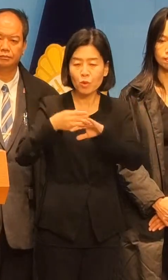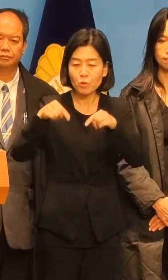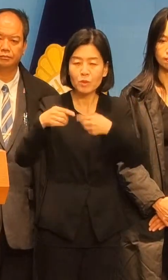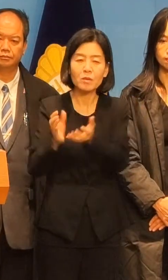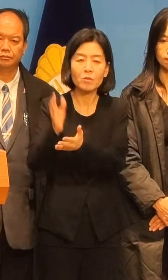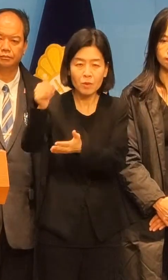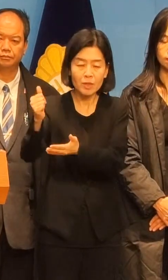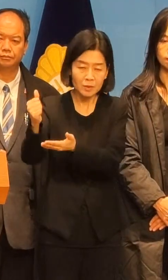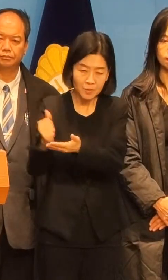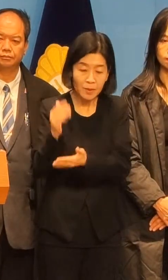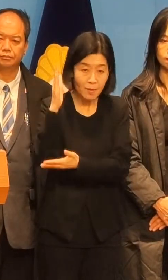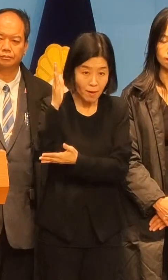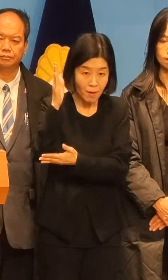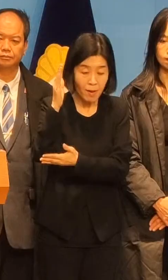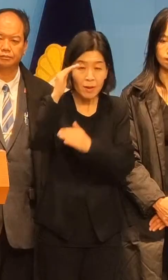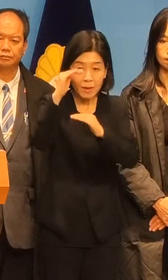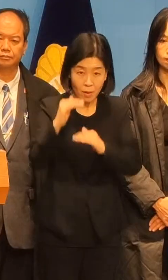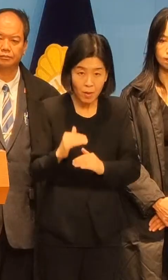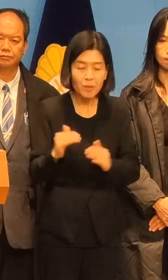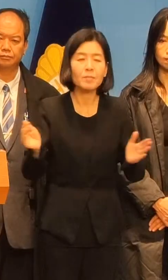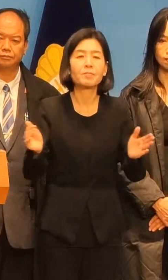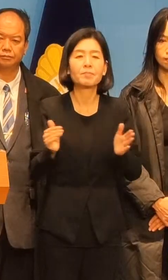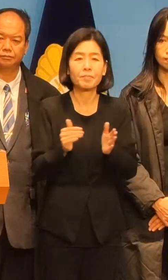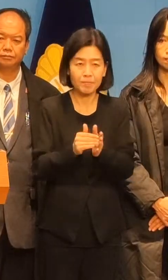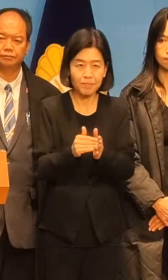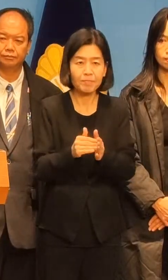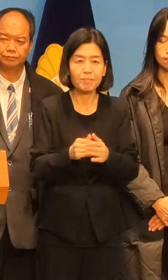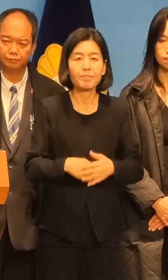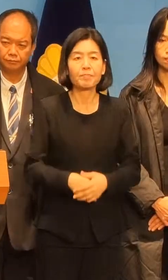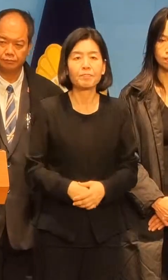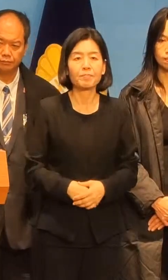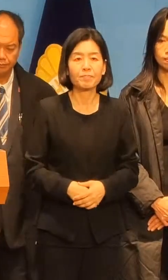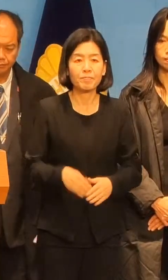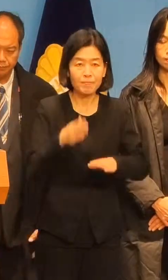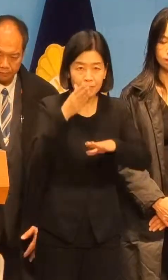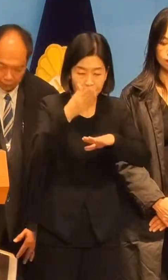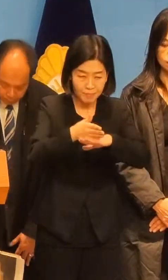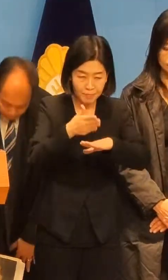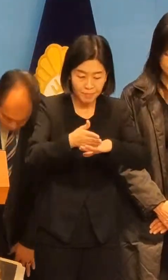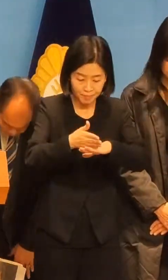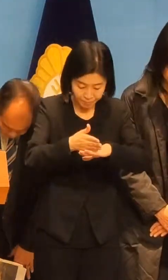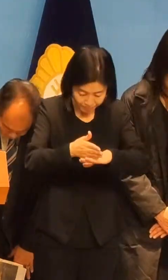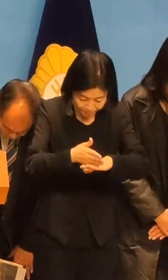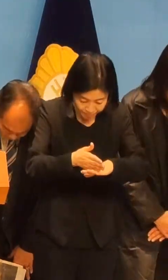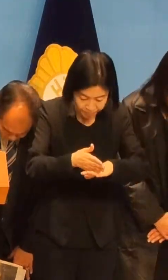진마옹 장관의 기자회견을 마치도록 하겠습니다. 예, 감사합니다.